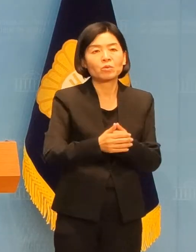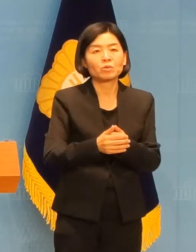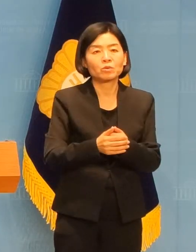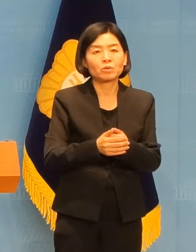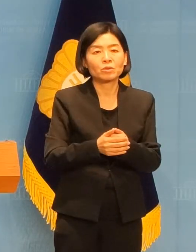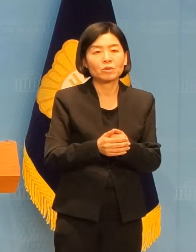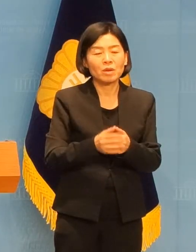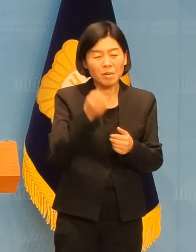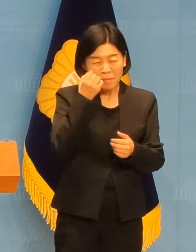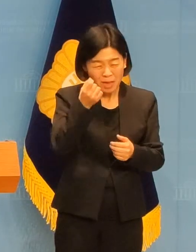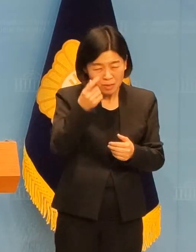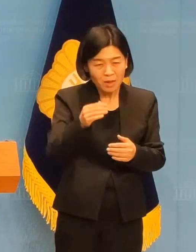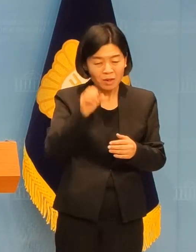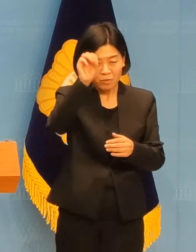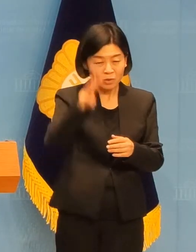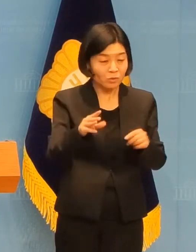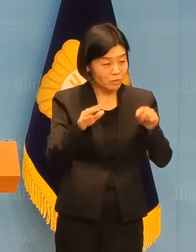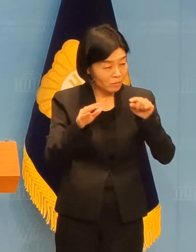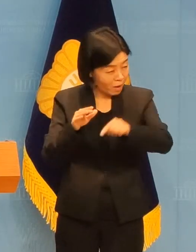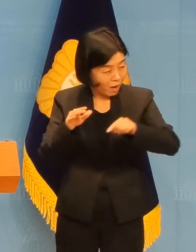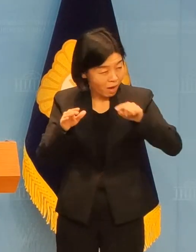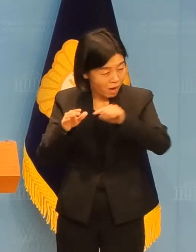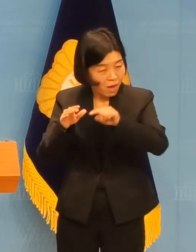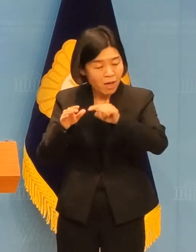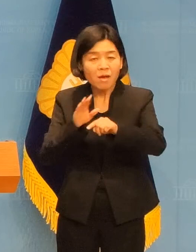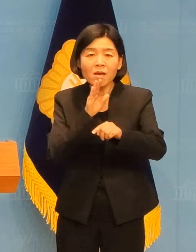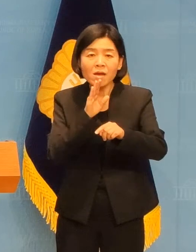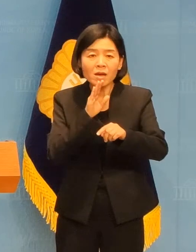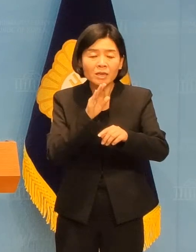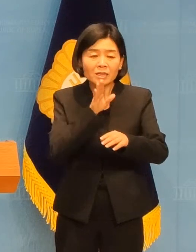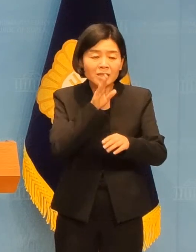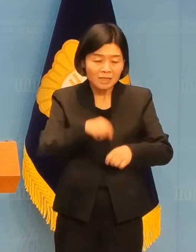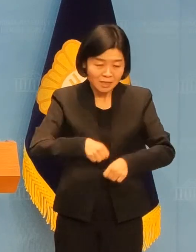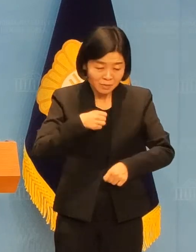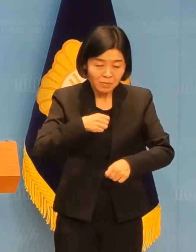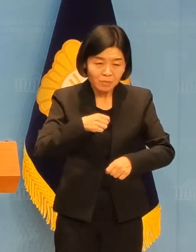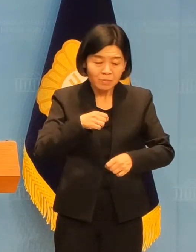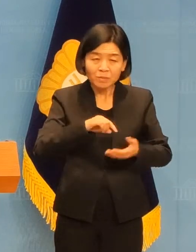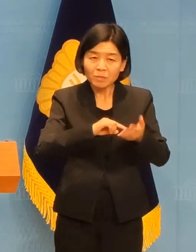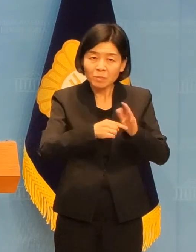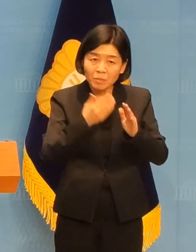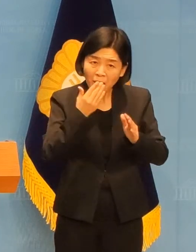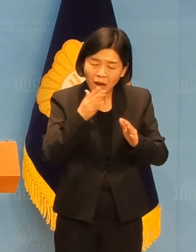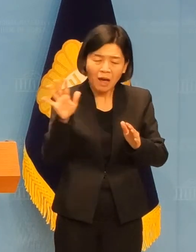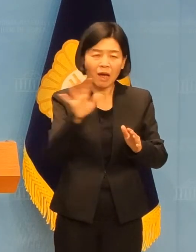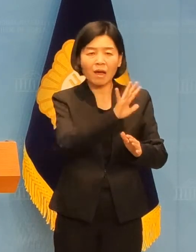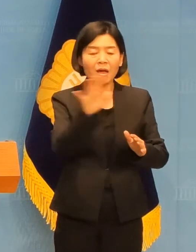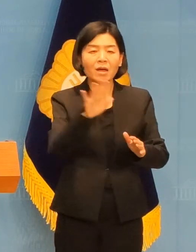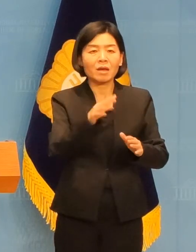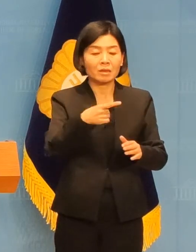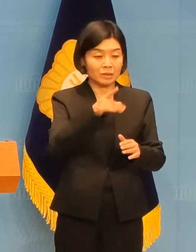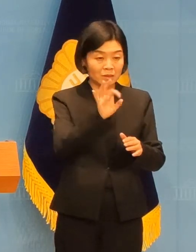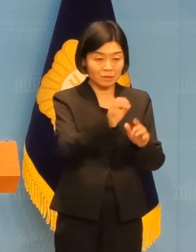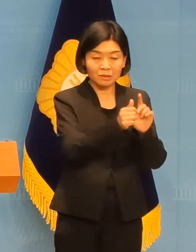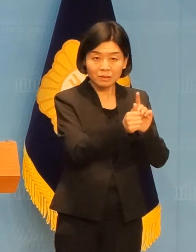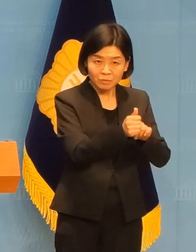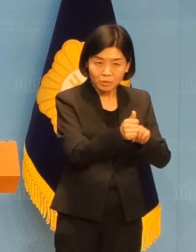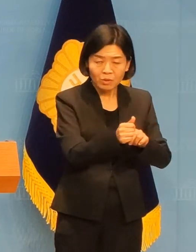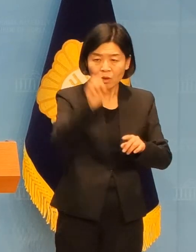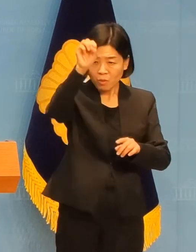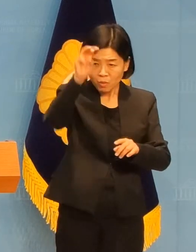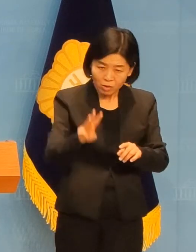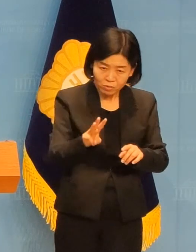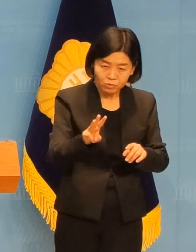매달 방문한다고 해서 진정성이 생기는 것은 아닙니다. 장동혁 대표는 더 이상